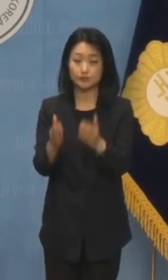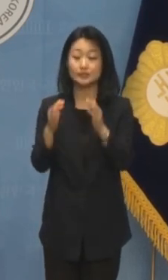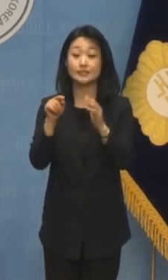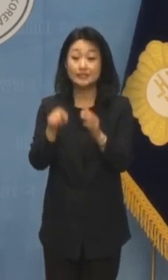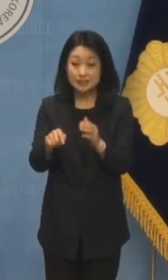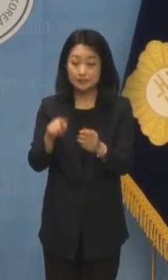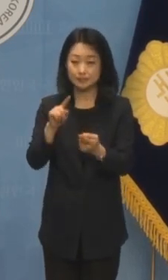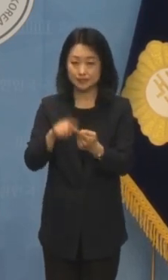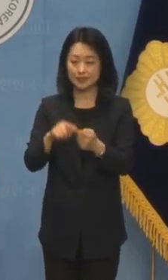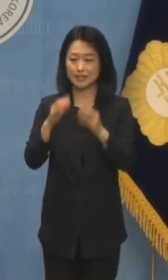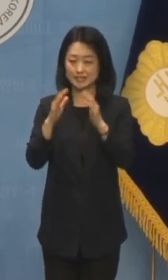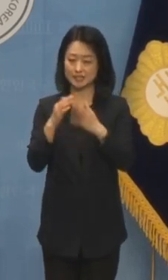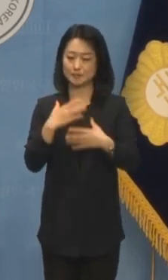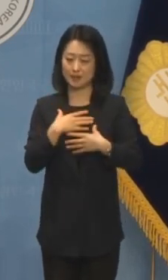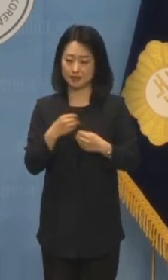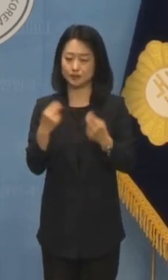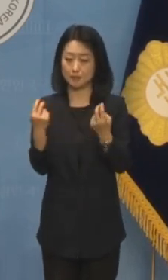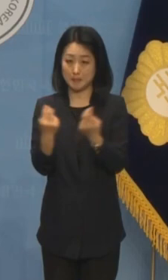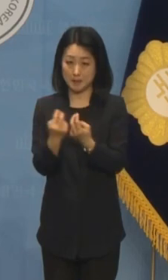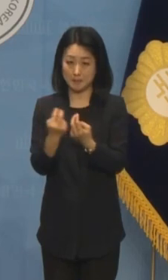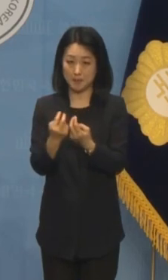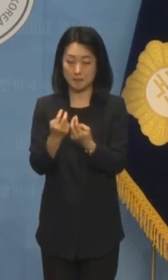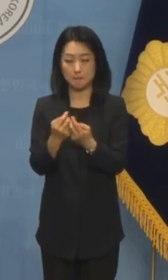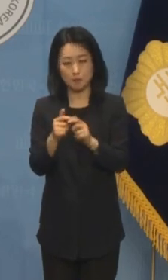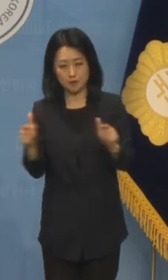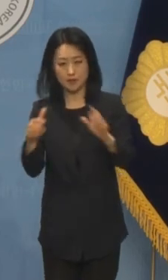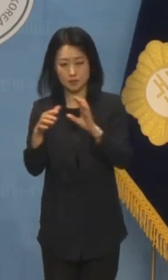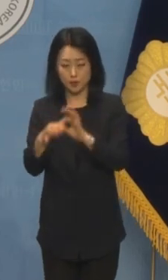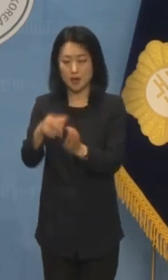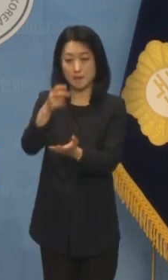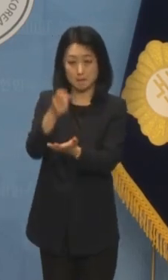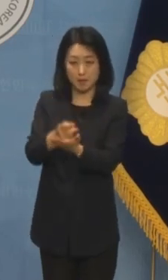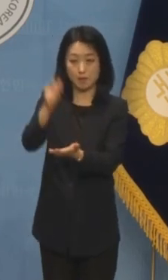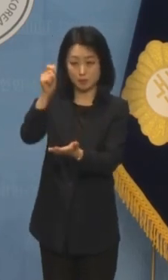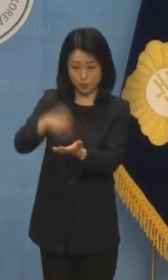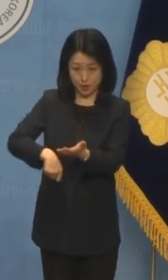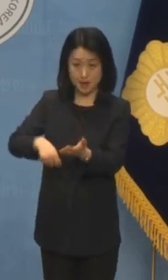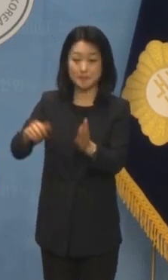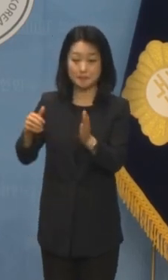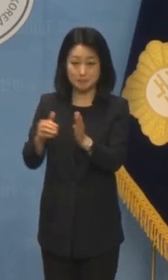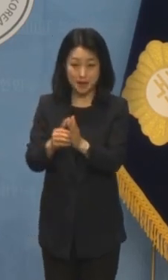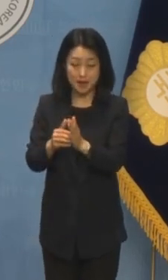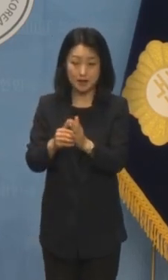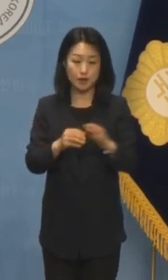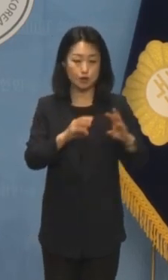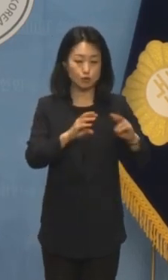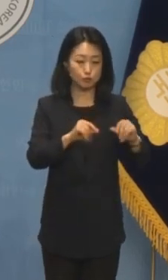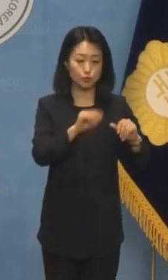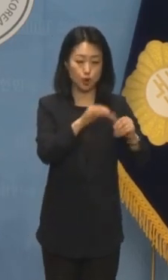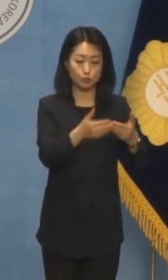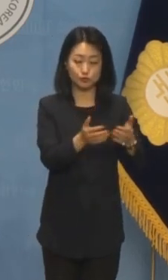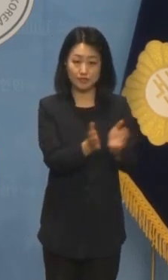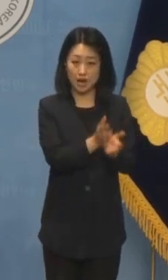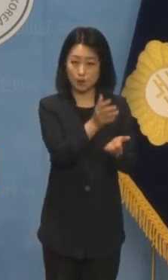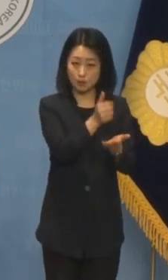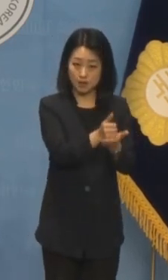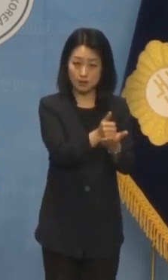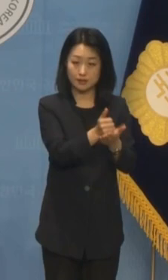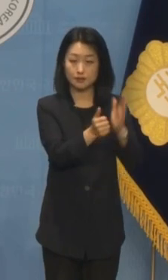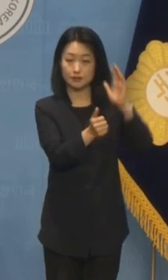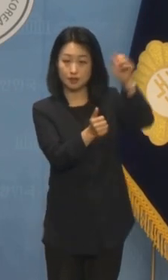특별법이 국회를 통과했습니다. 박상우 국토교통부 장관이 윤석열 대통령에게 거부권